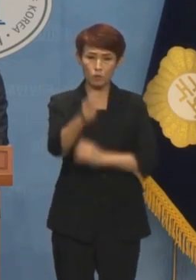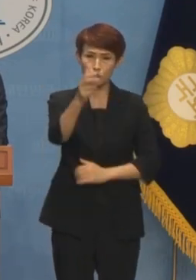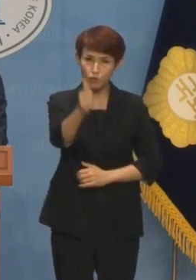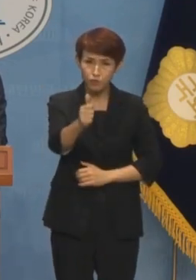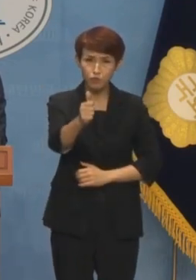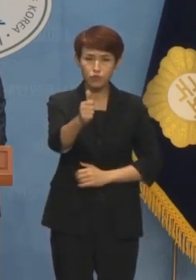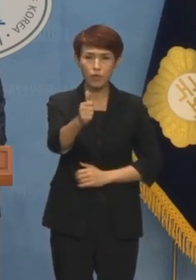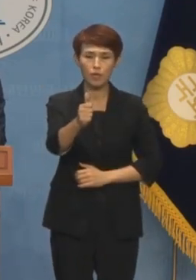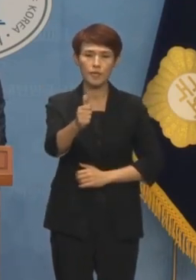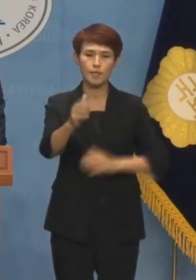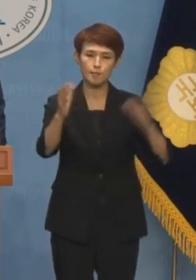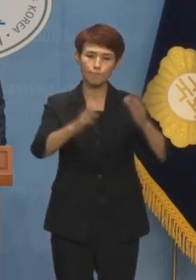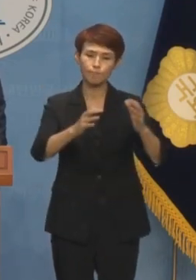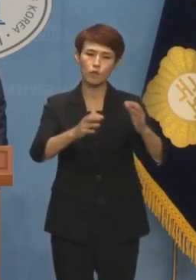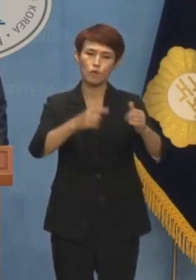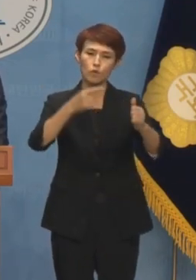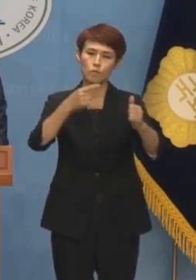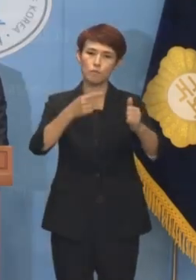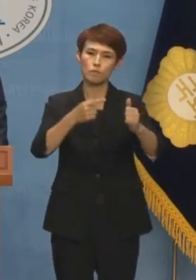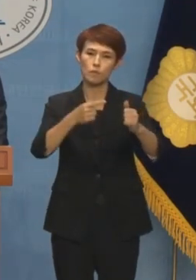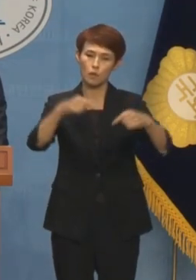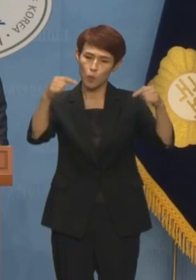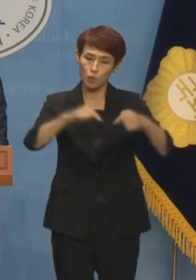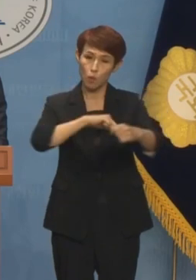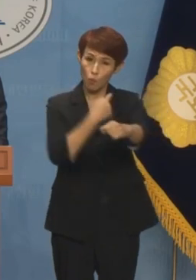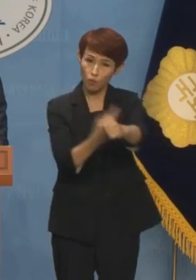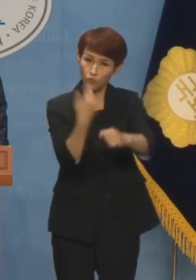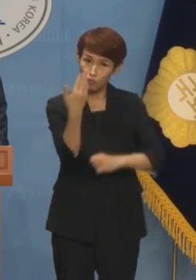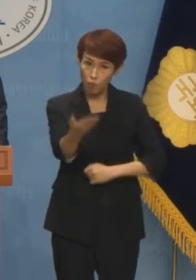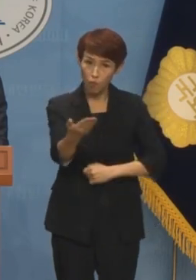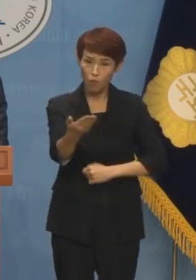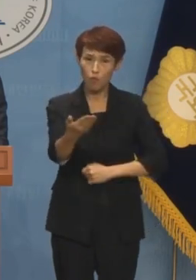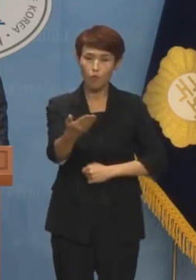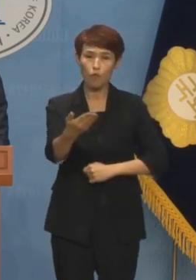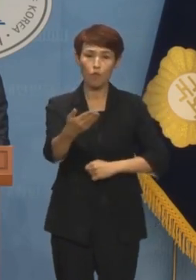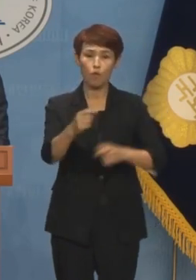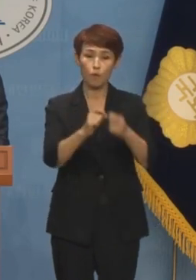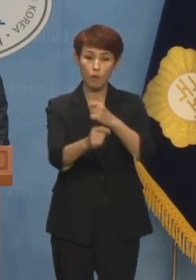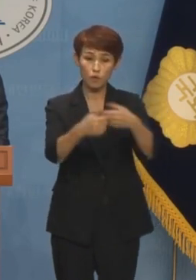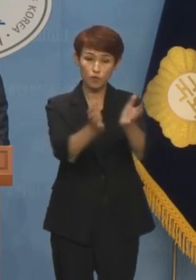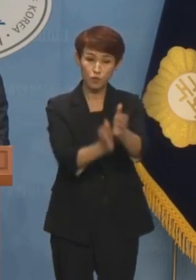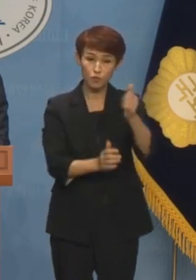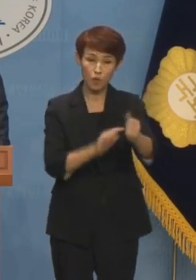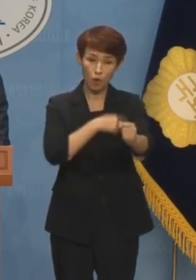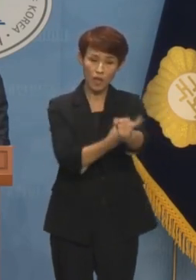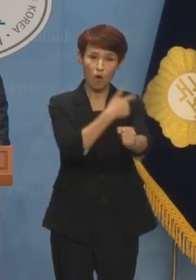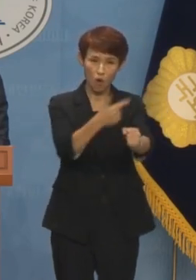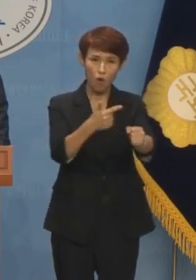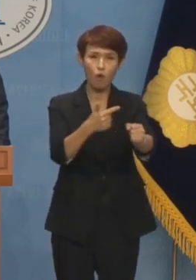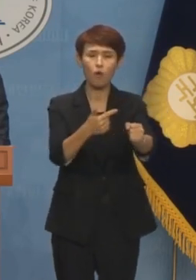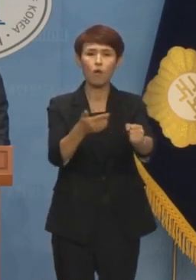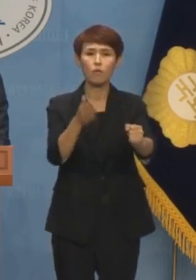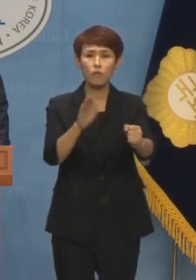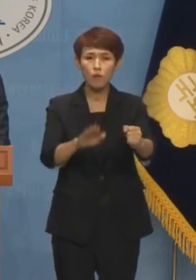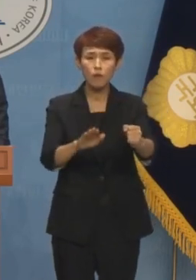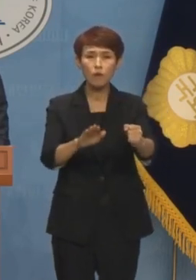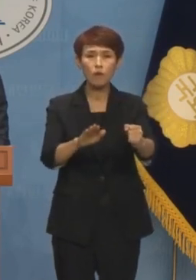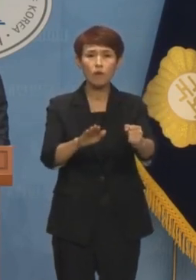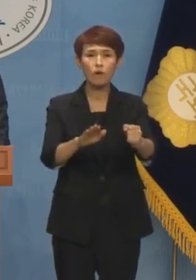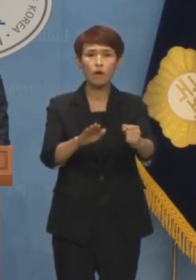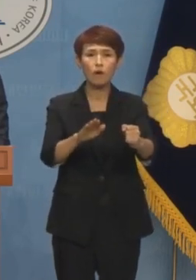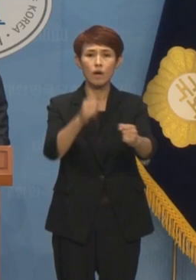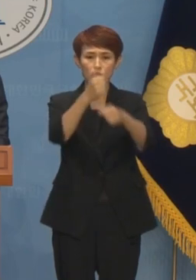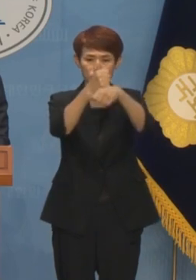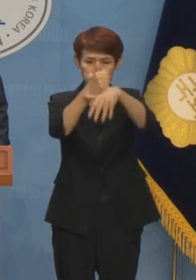가맹점주에게 단체 교섭권을 부여하는 점주의 권한이 커질 수 있지만 하나의 프랜차이즈에도 다수의